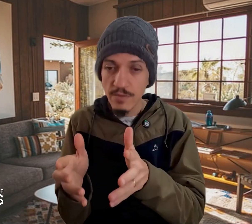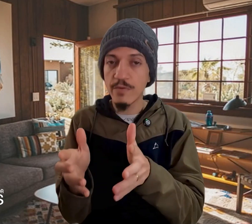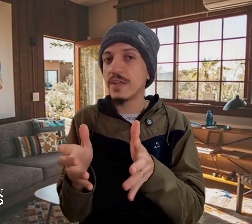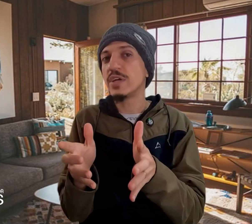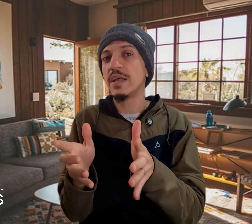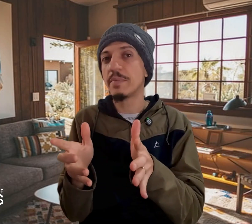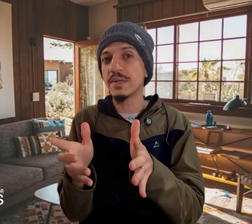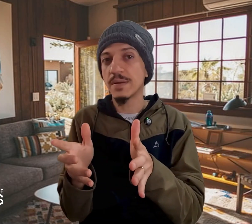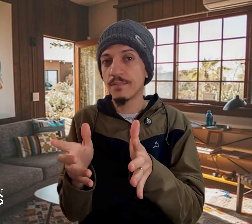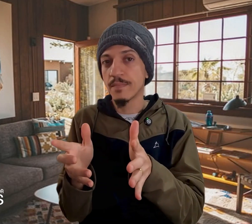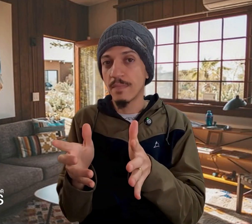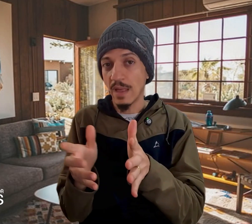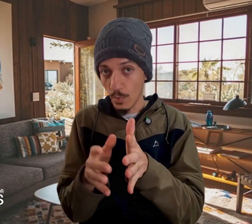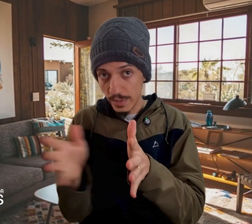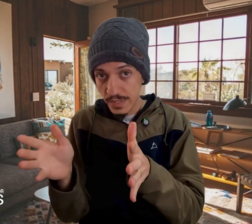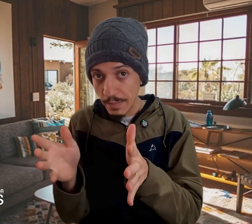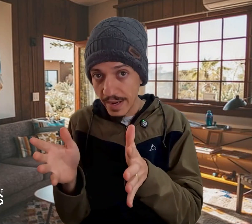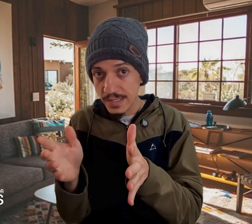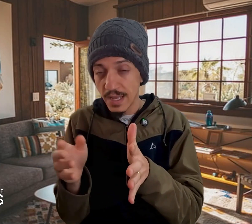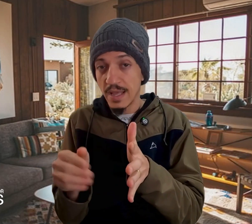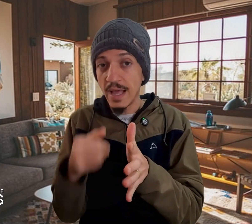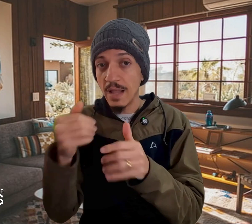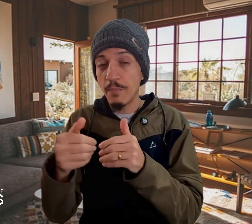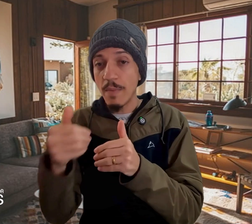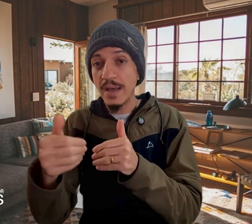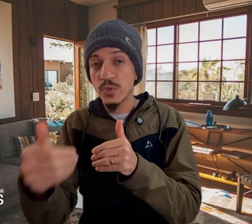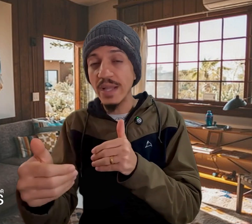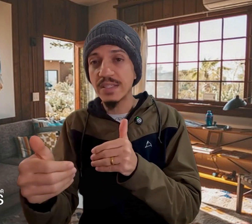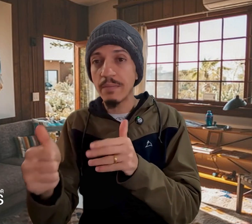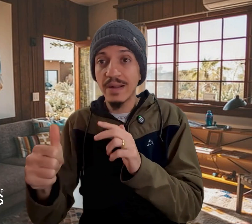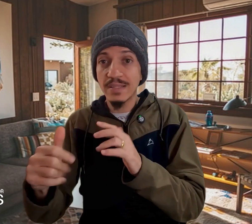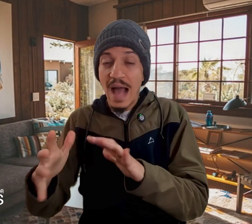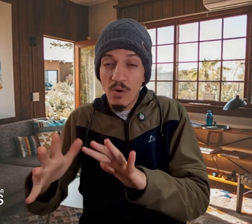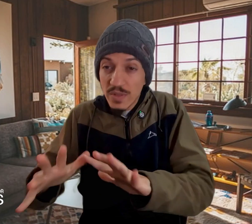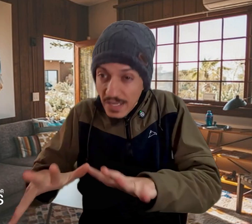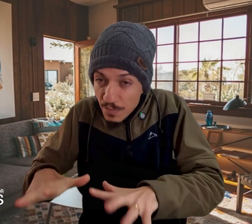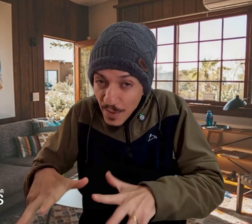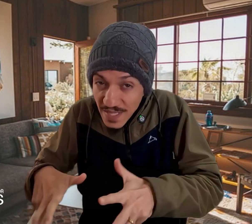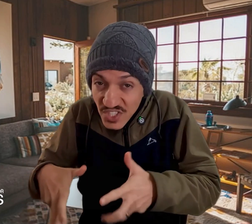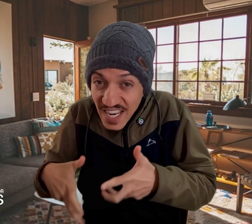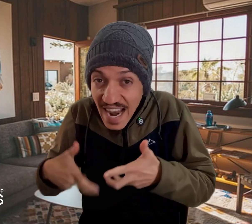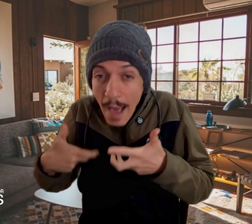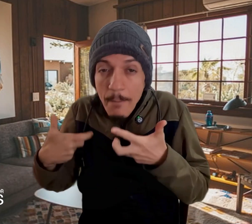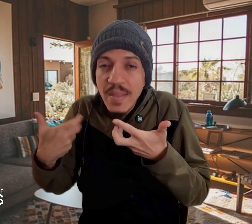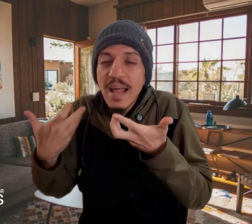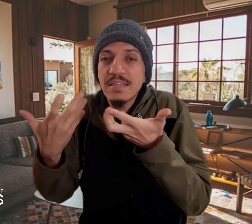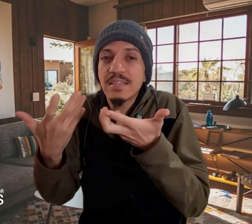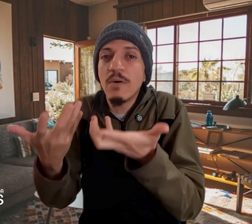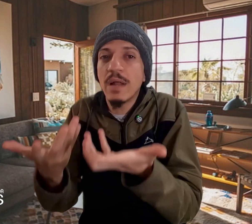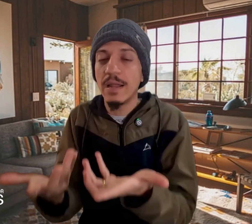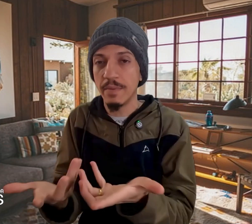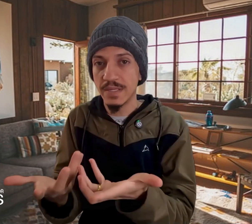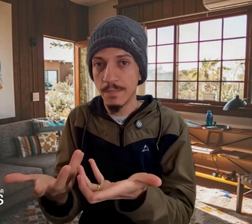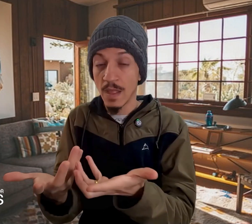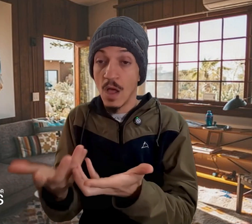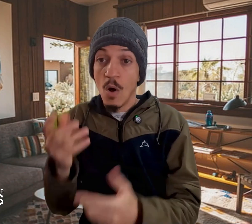Fluente em Libras em 8 semanas, e ali por mais 8 semanas acontece um processo de lapidação na Libras.